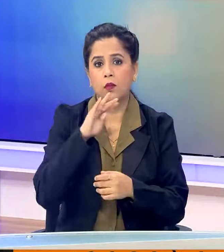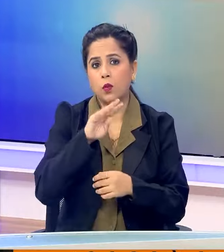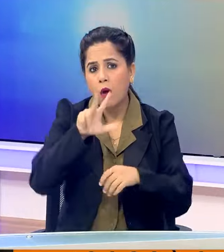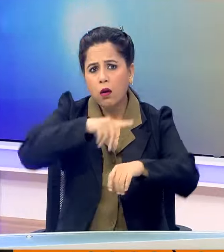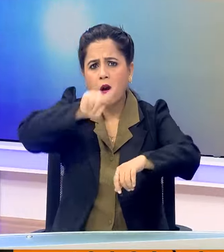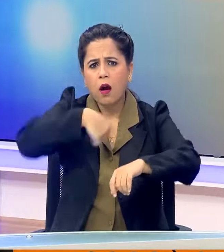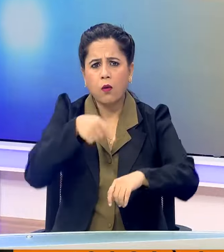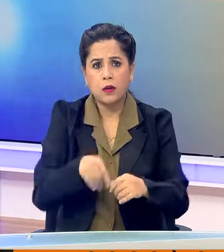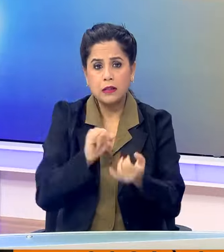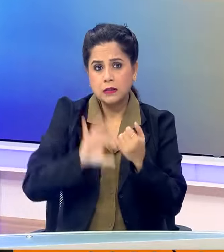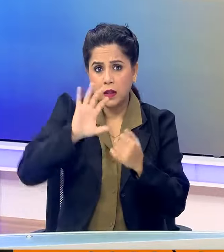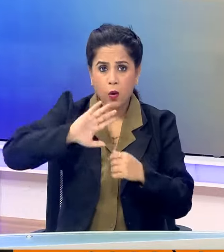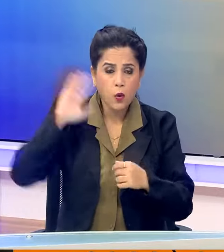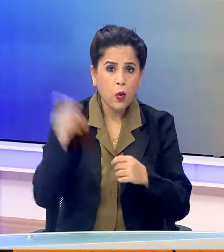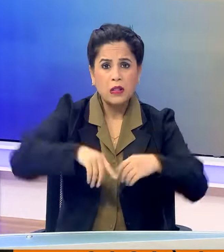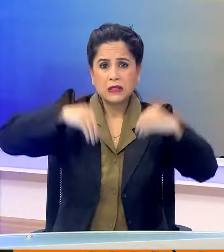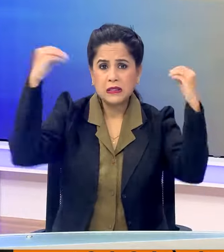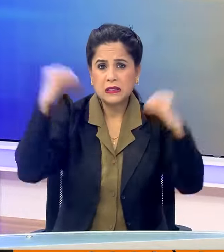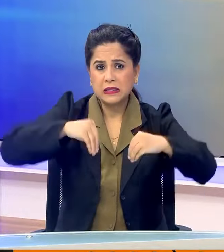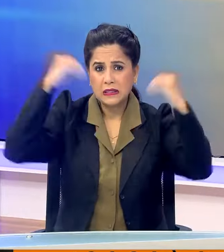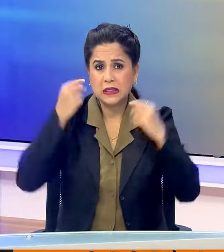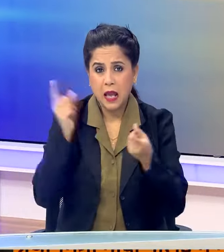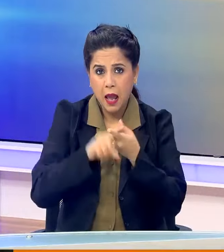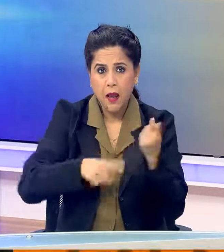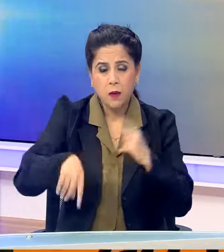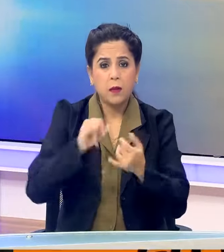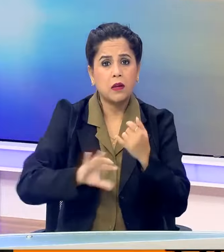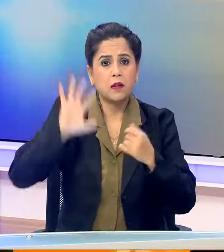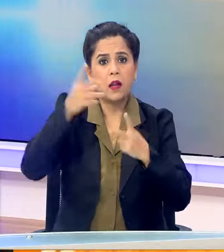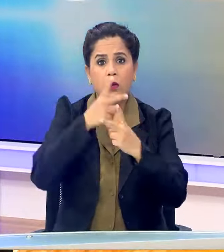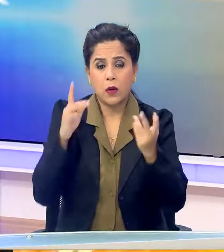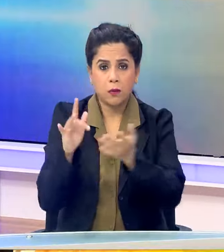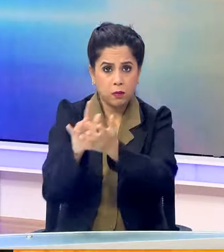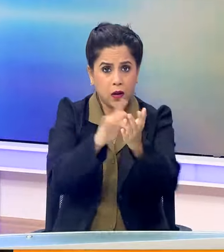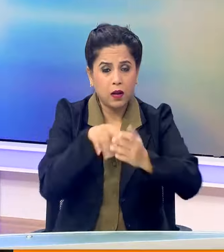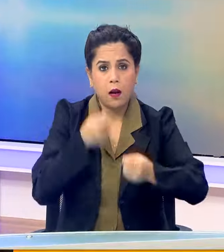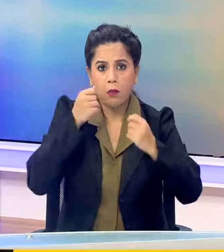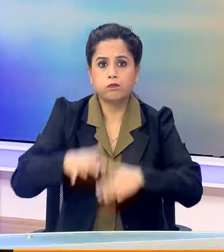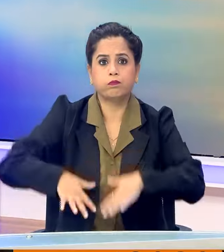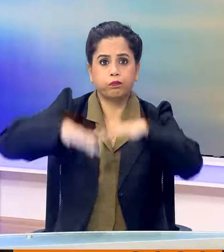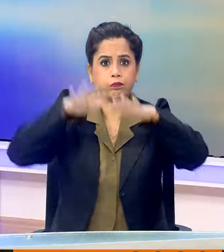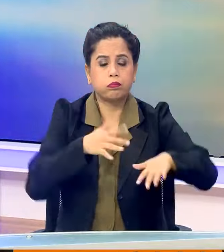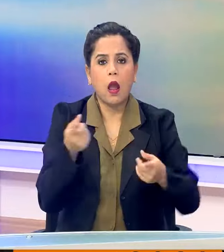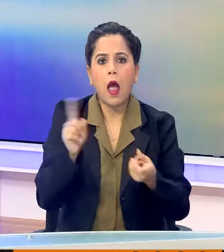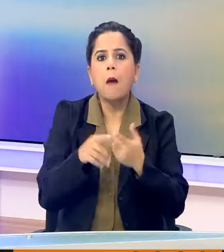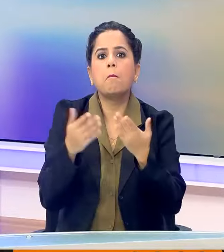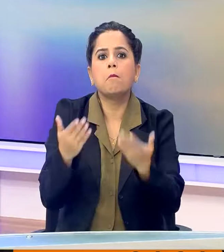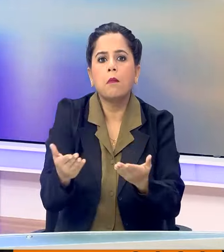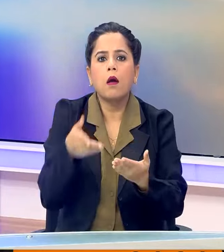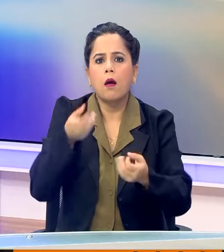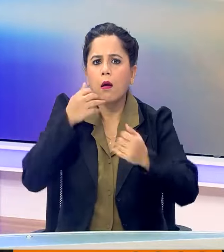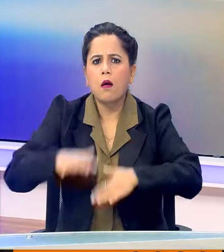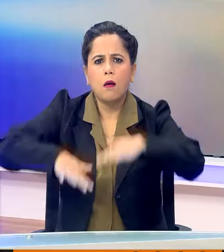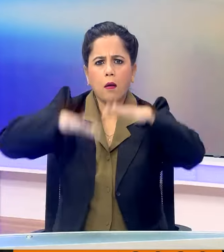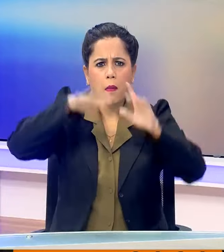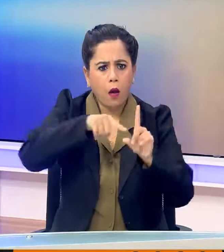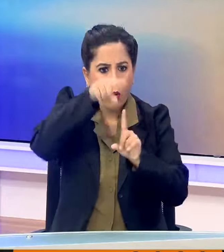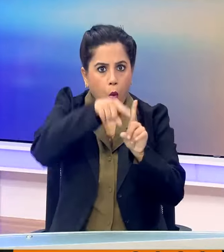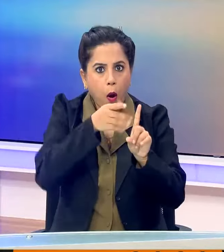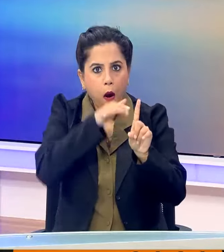घंटों में राज्य भर में भारी बारिश के कारण राज्य के विभिन्न हिस्सों में बाढ़ जैसी स्थिति पैदा हो गई है नदियों के जल स्तर में